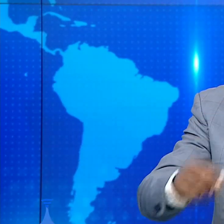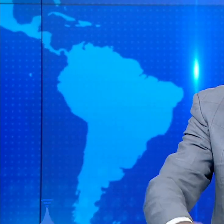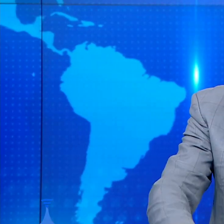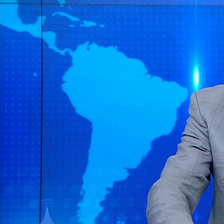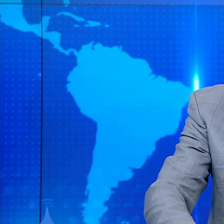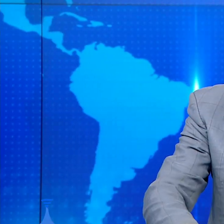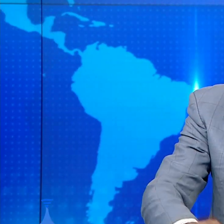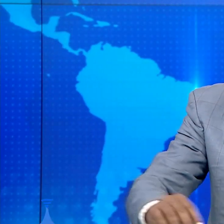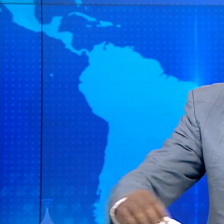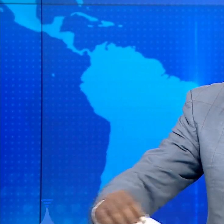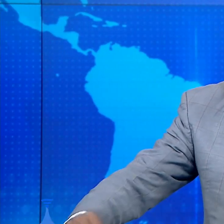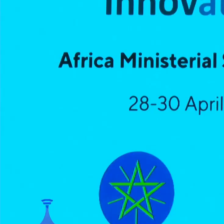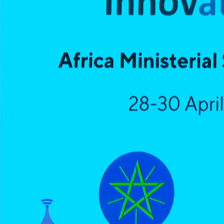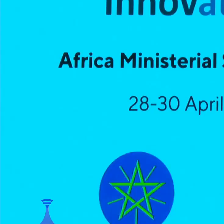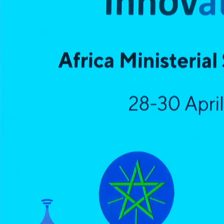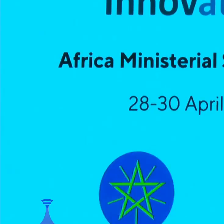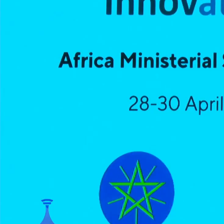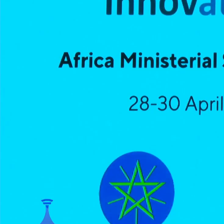ተብሏል።